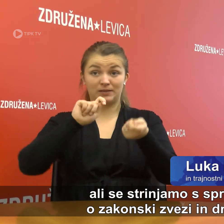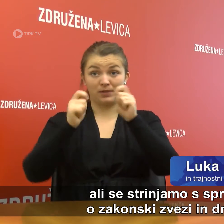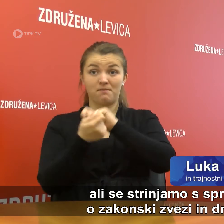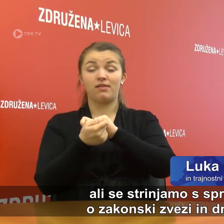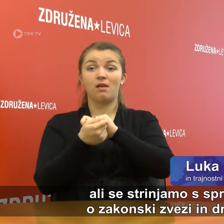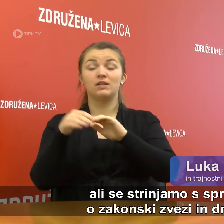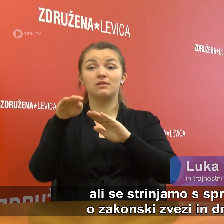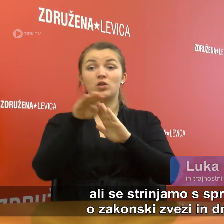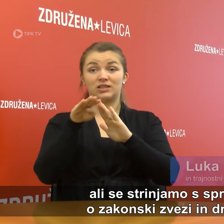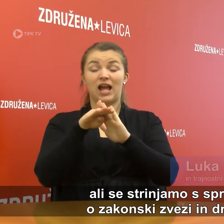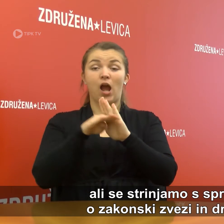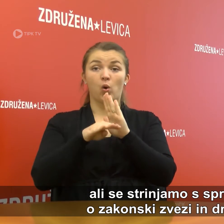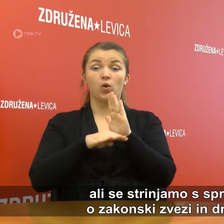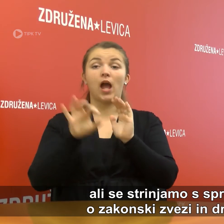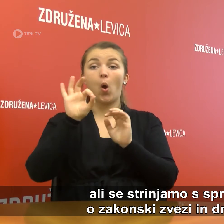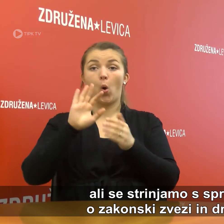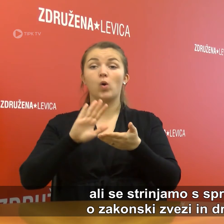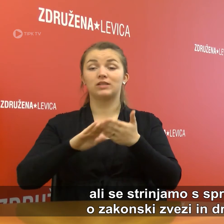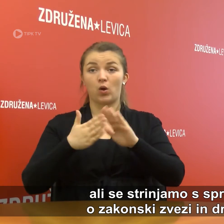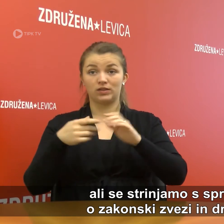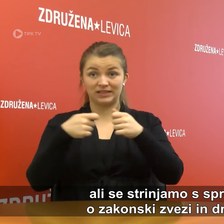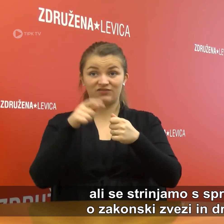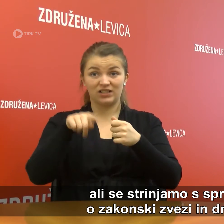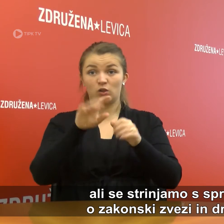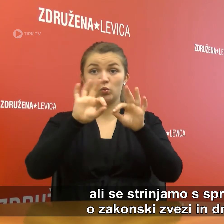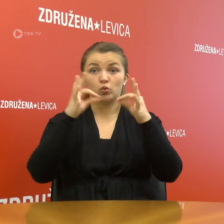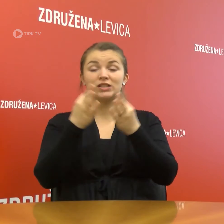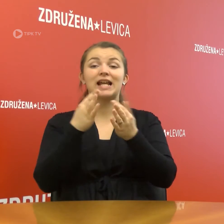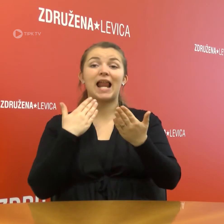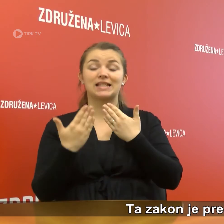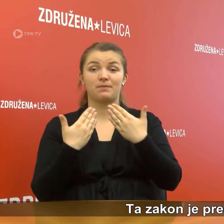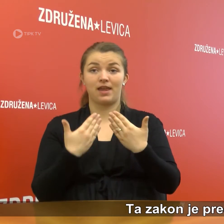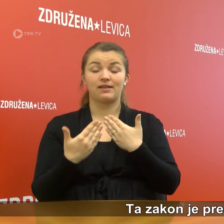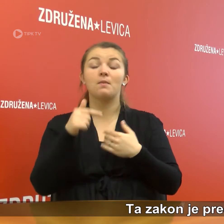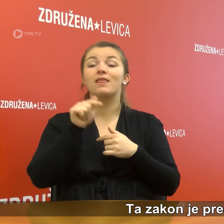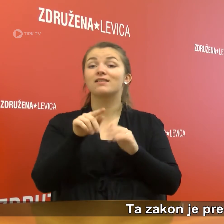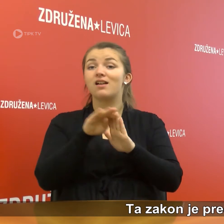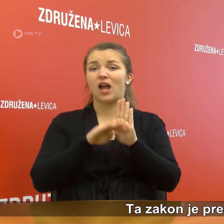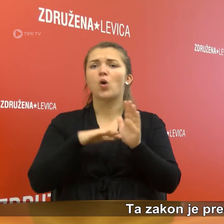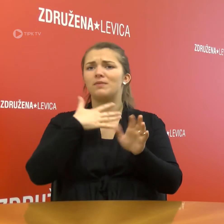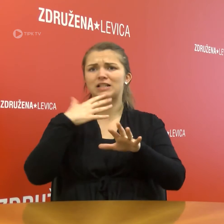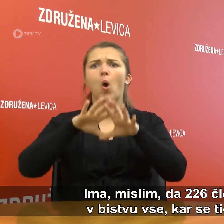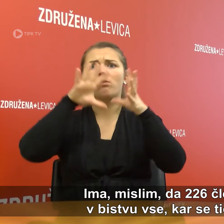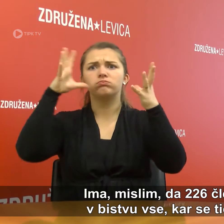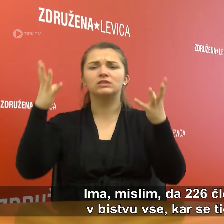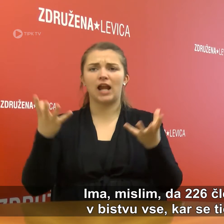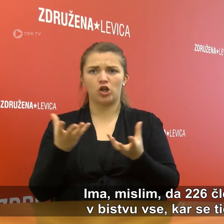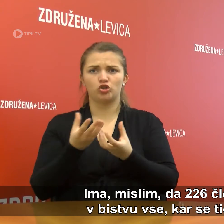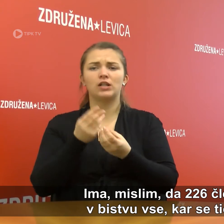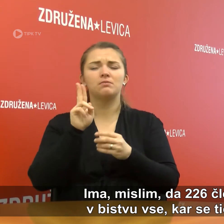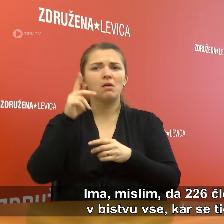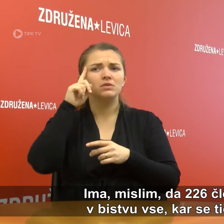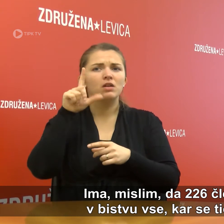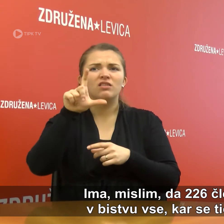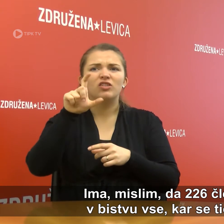spremembami za zakona o zakonski zvezi in družinskih razmerjih. Ta zakon je precej obsežen, ima, mislim,